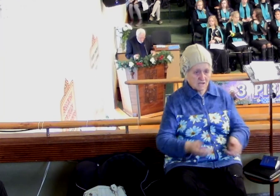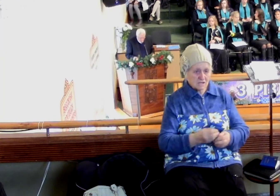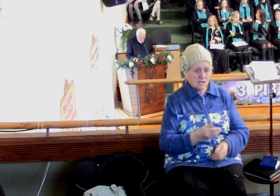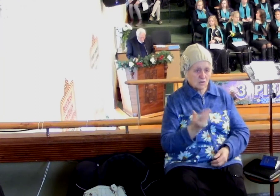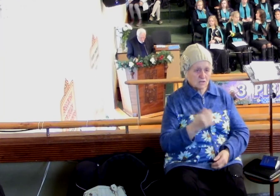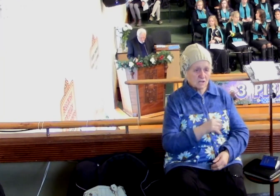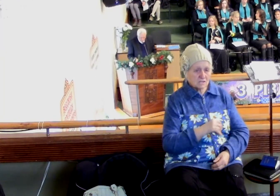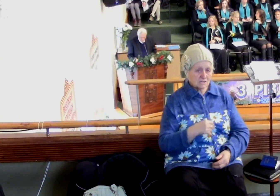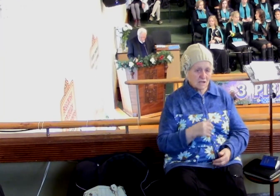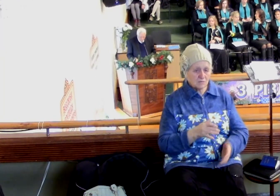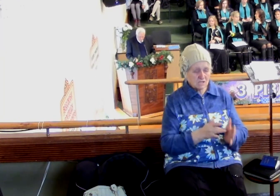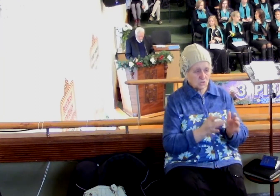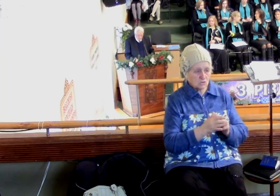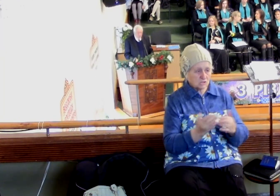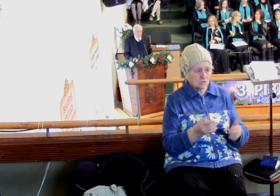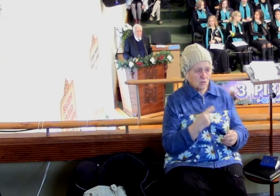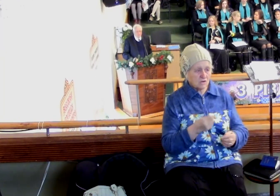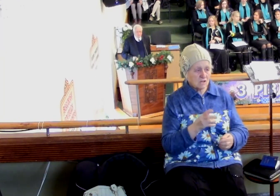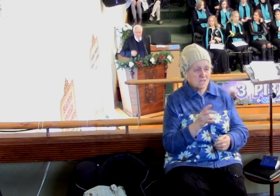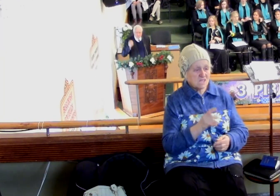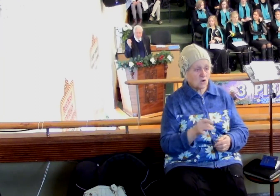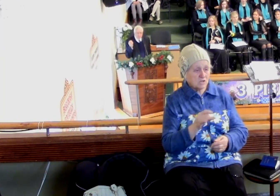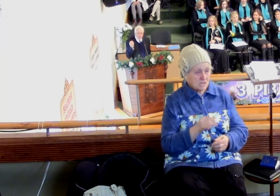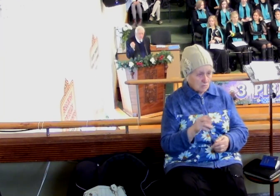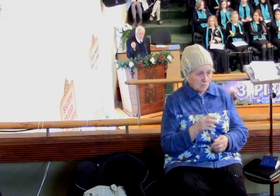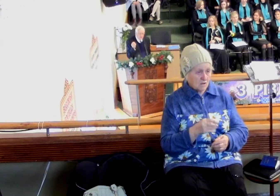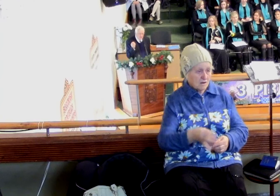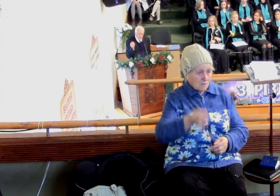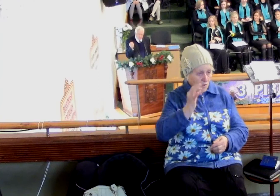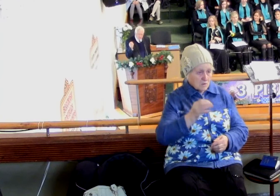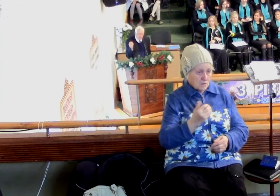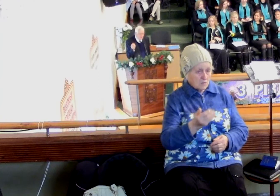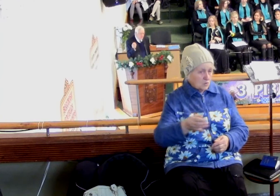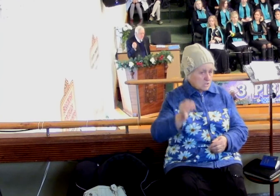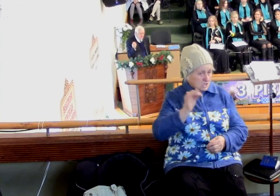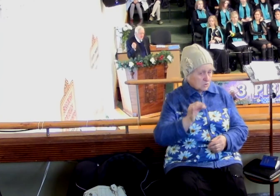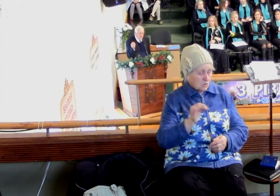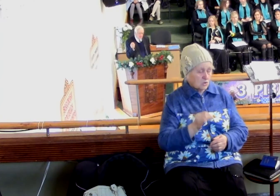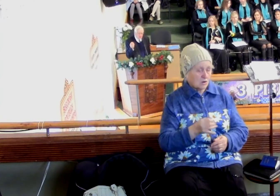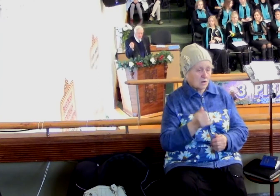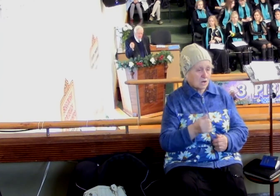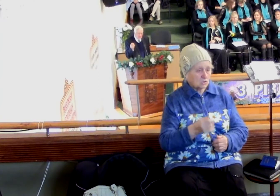Христос говорил с Никодимом, Он напомнил ему историю, хорошо